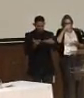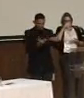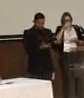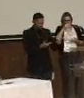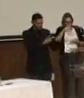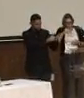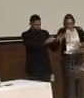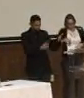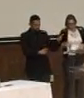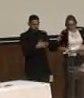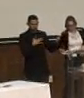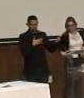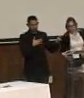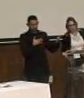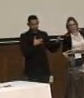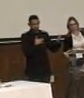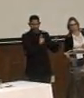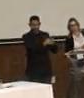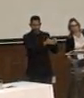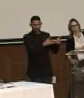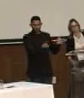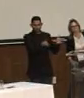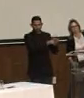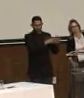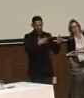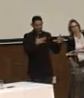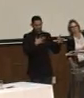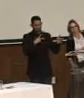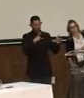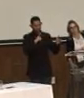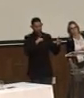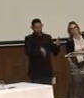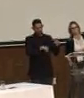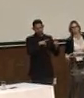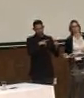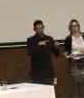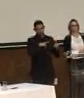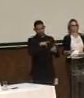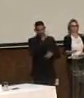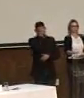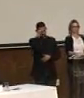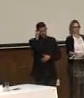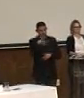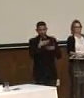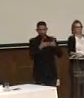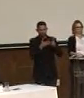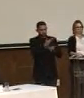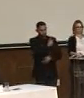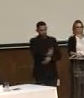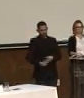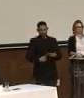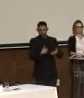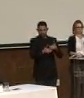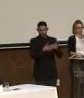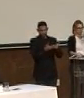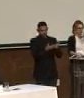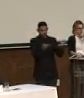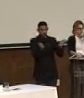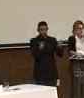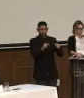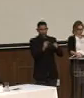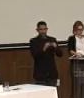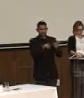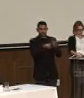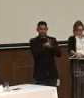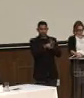publicamente, e eles não são de propriedade minha ou do Instituto, eles são de domínio público. Por que a gente não